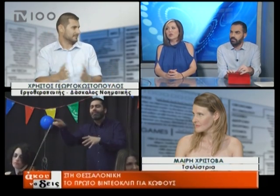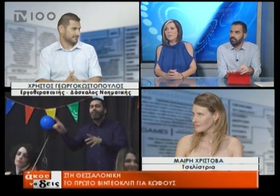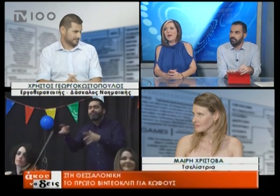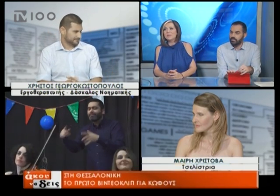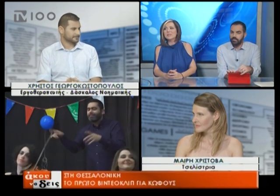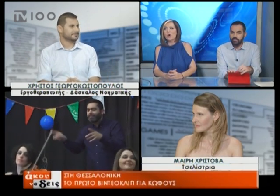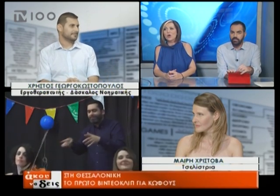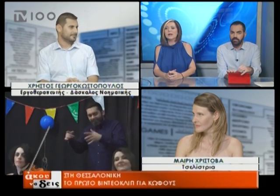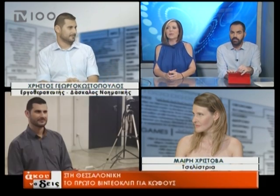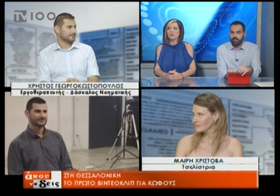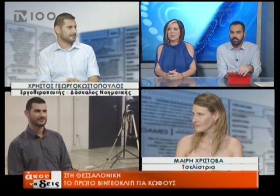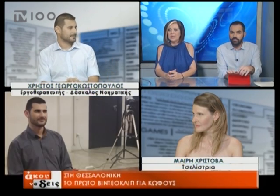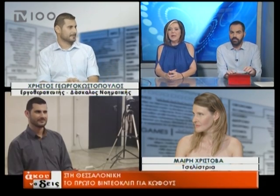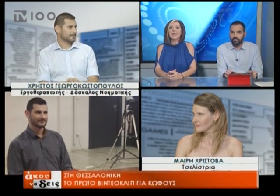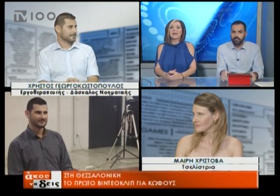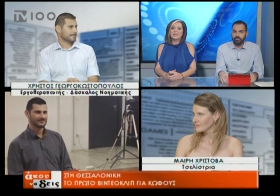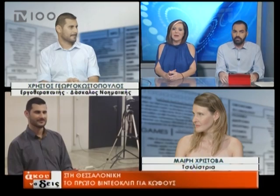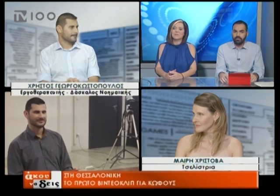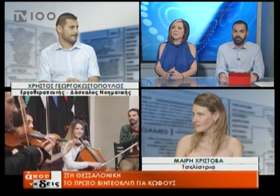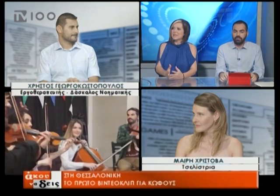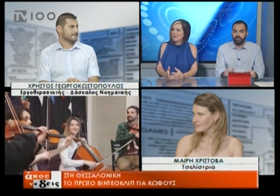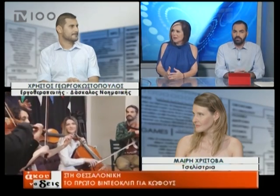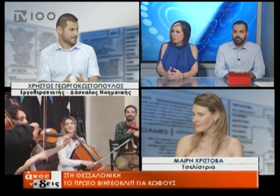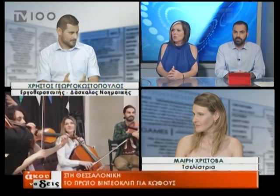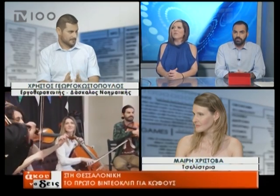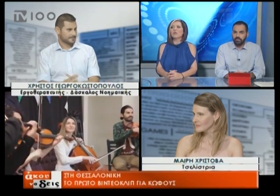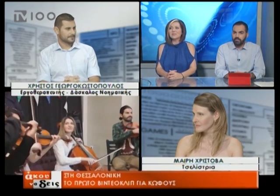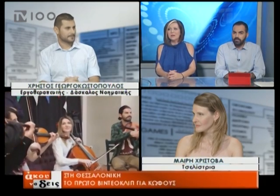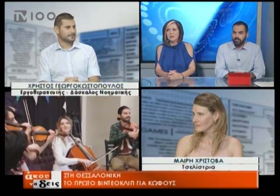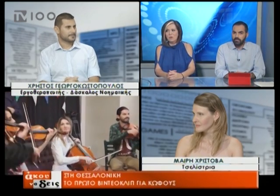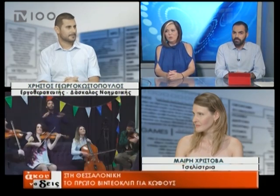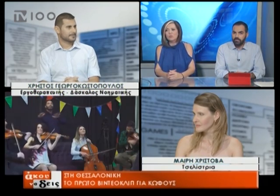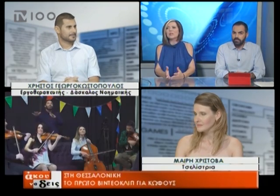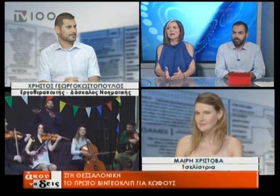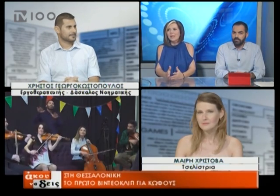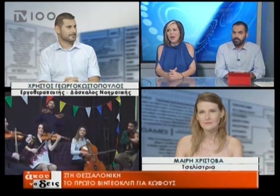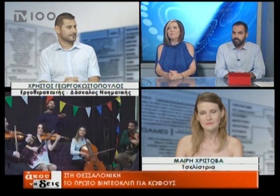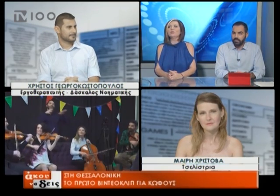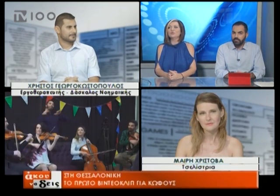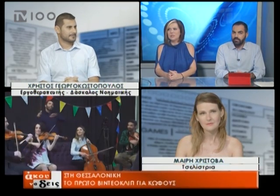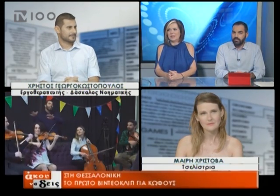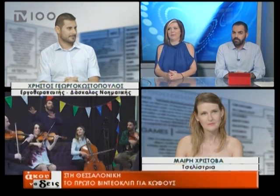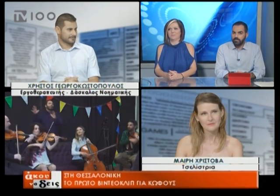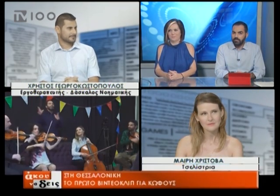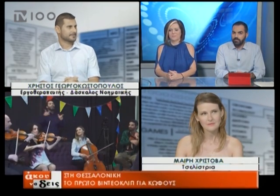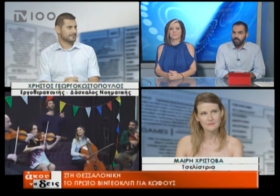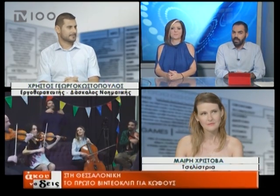με την οποία έπαιζαν τα όργανα η μουσική. Τα τρία αυτά στοιχεία λοιπόν με βοηθούσαν να καταλάβω τη